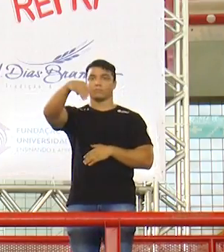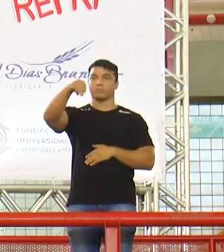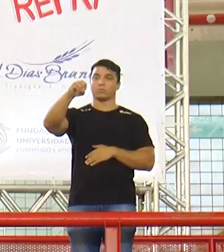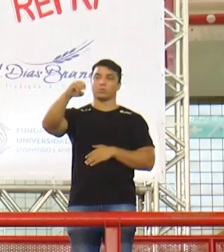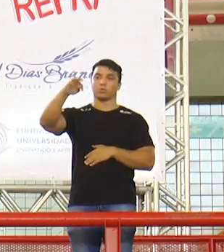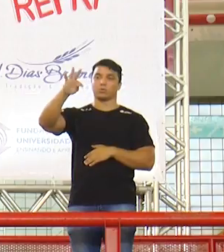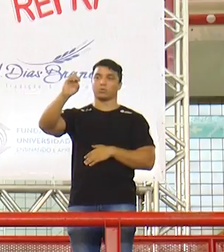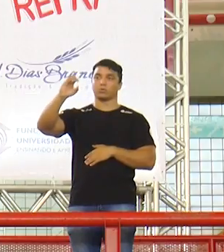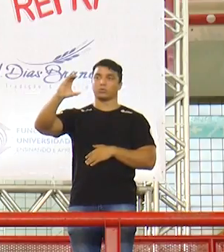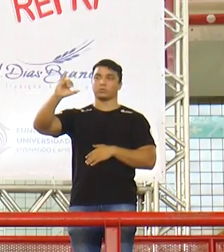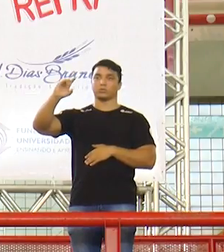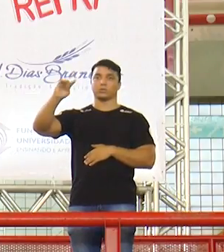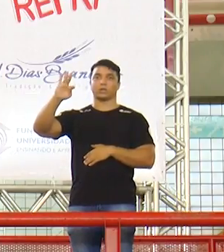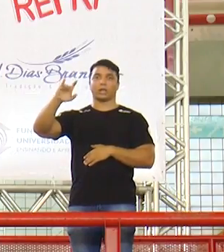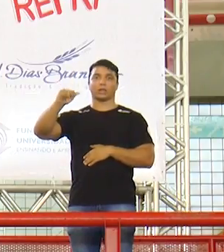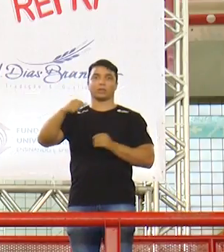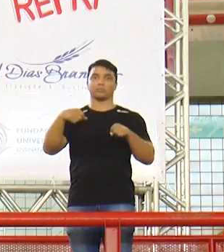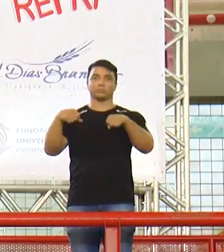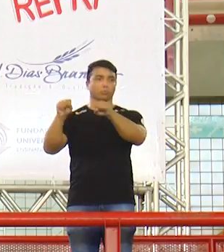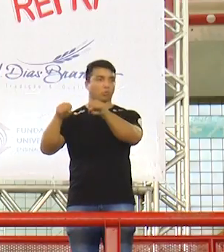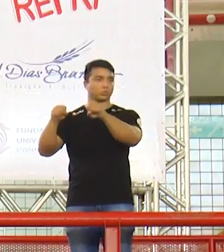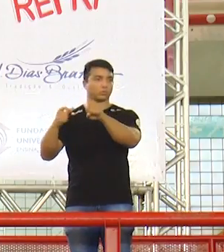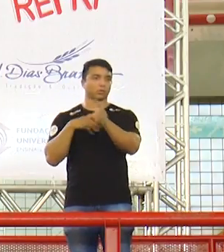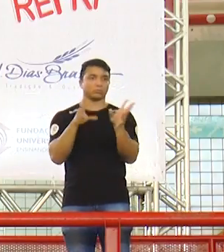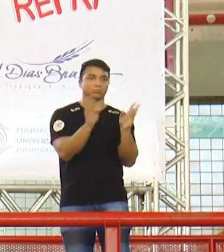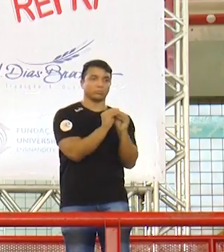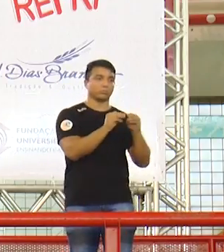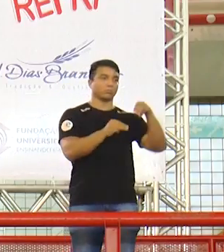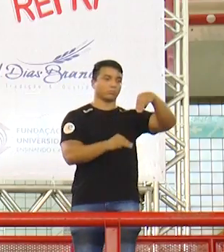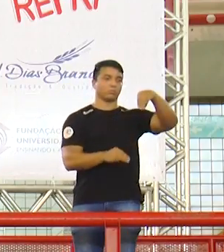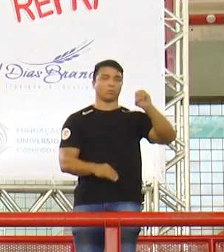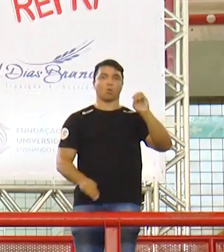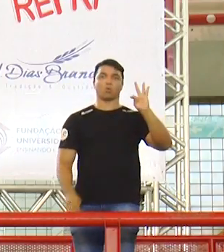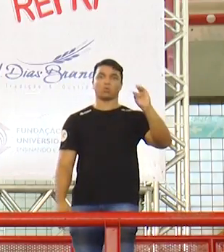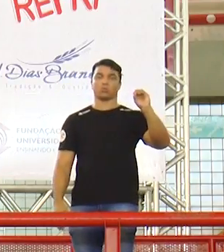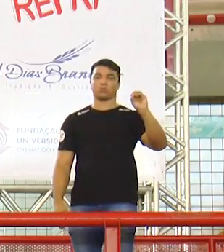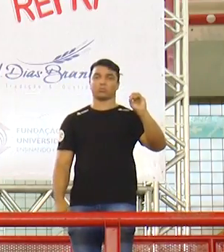motocicleta. Reduz, cria qual palavra? Moto.